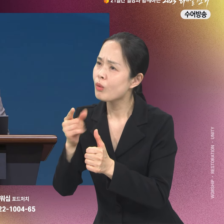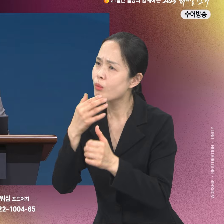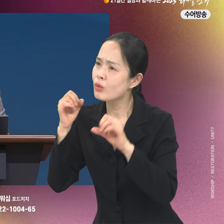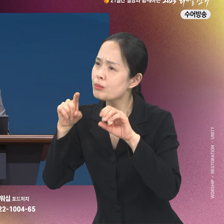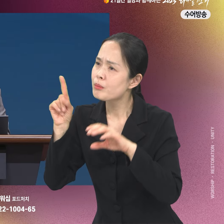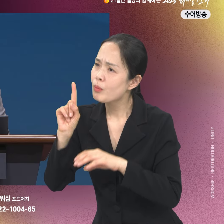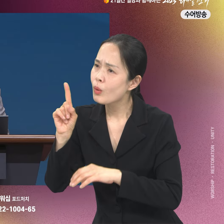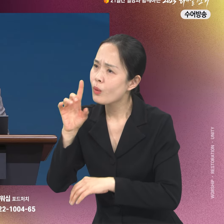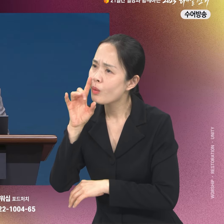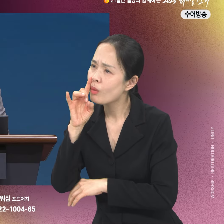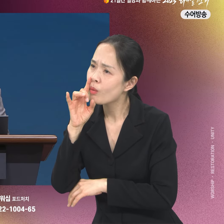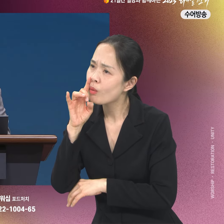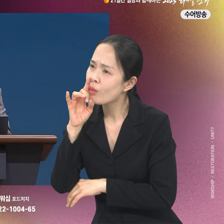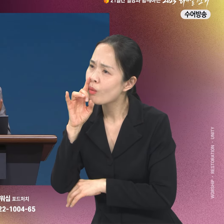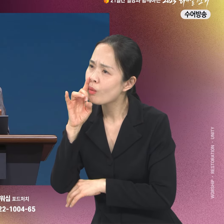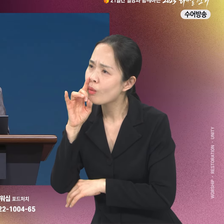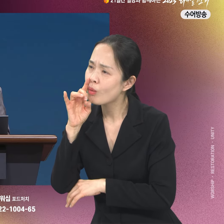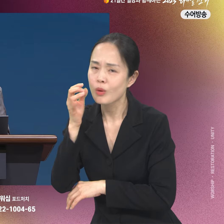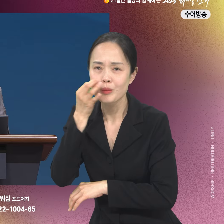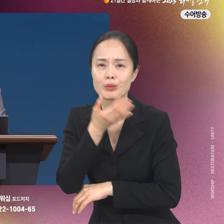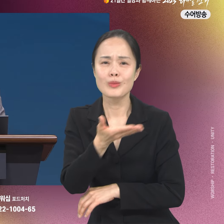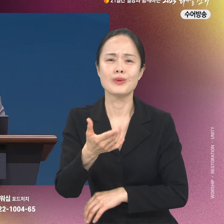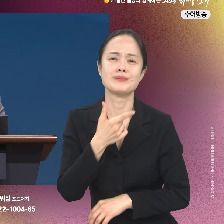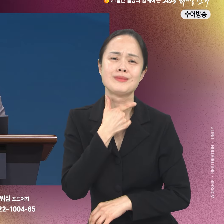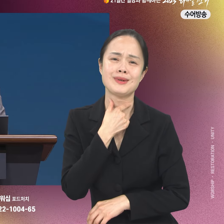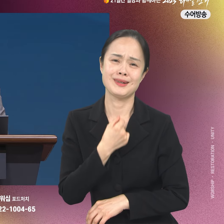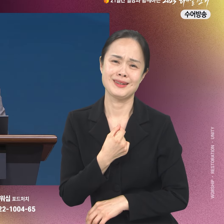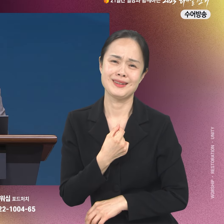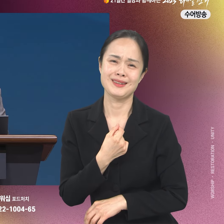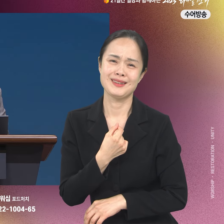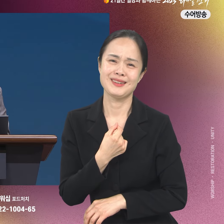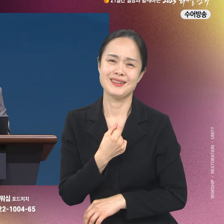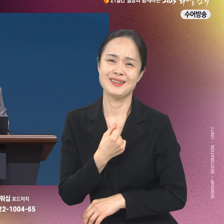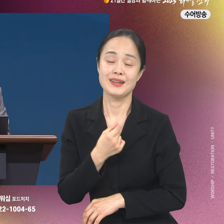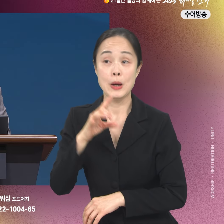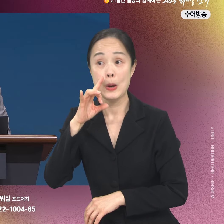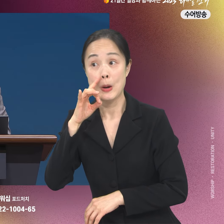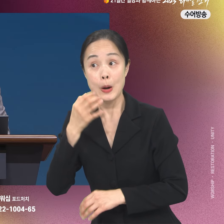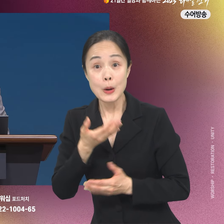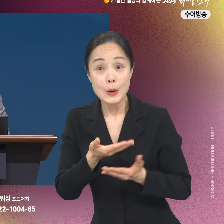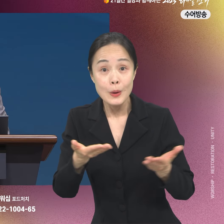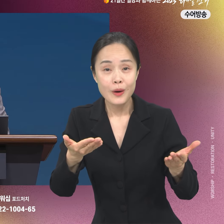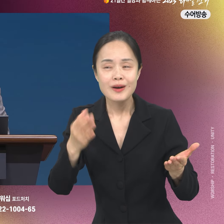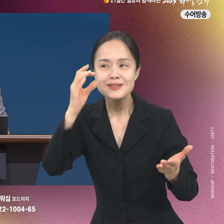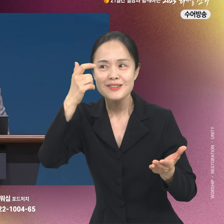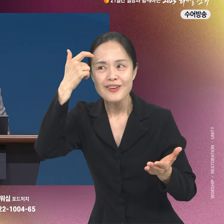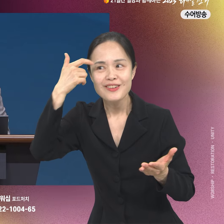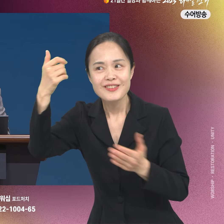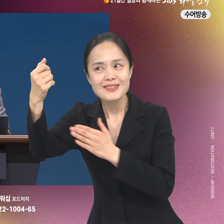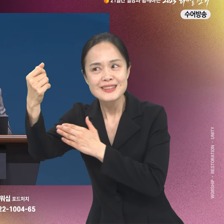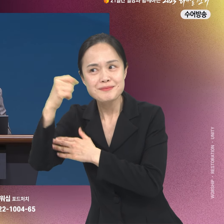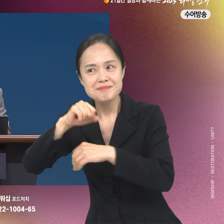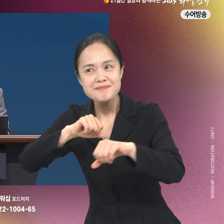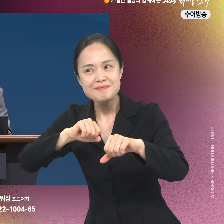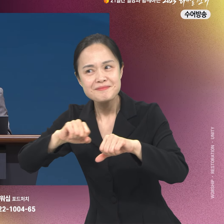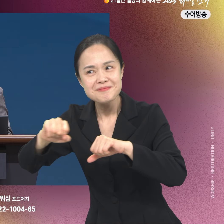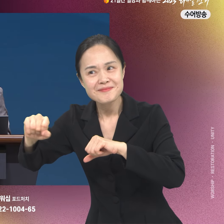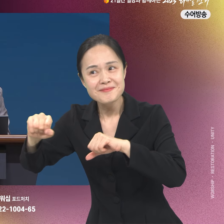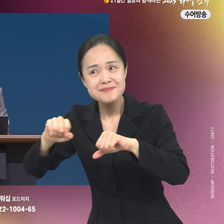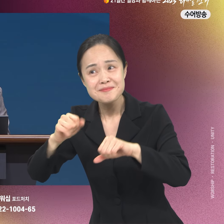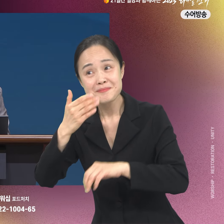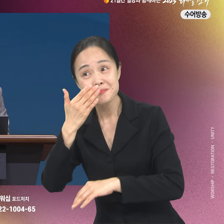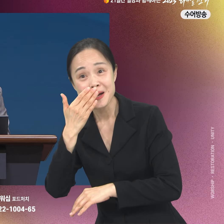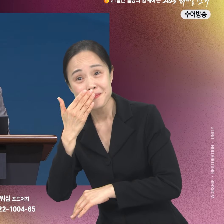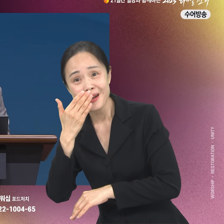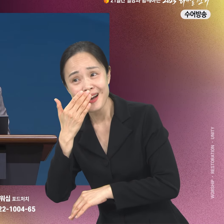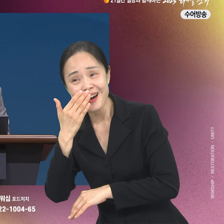단박에 회심하지 않을 수도 있겠죠. 근데 물론 몰라요. 그것도 성령님이 일하실 수 있으니까요. 하지만 씨앗이 뿌려질